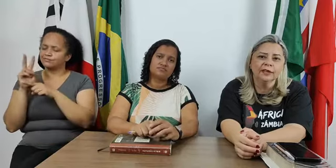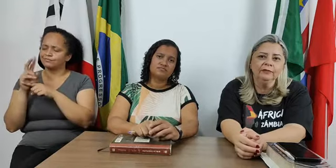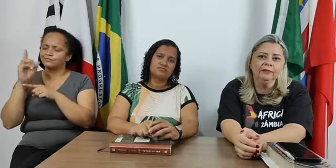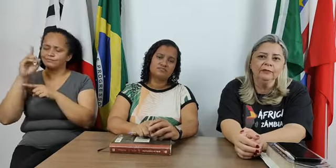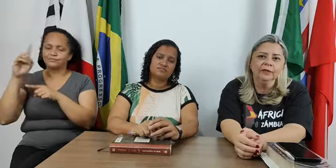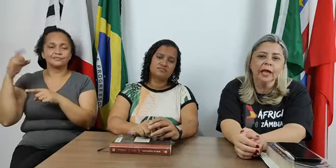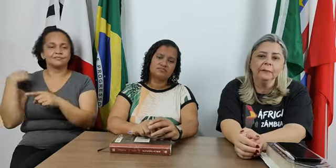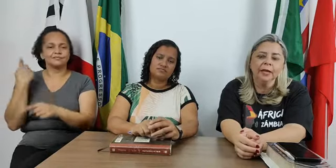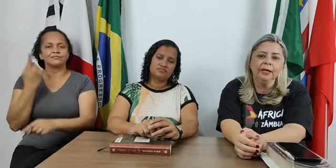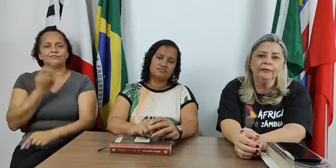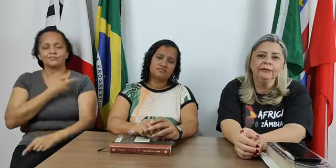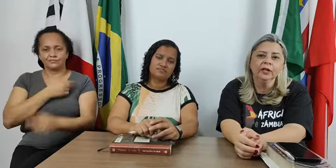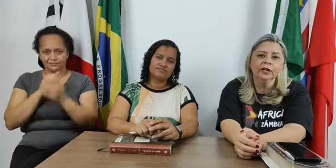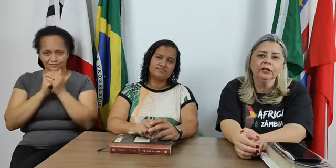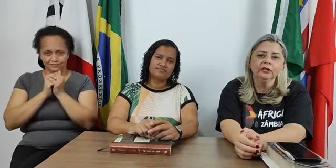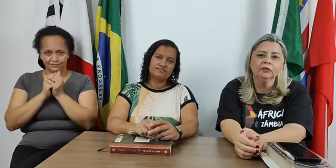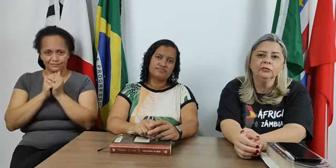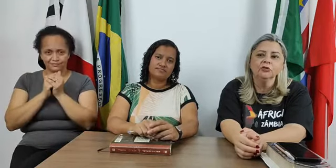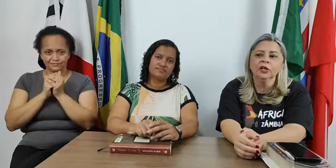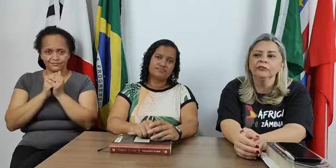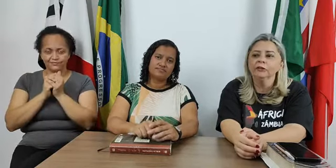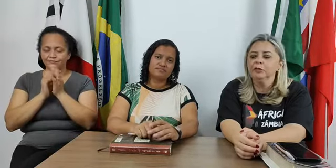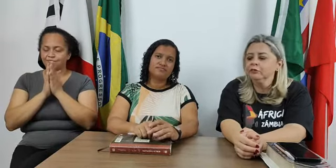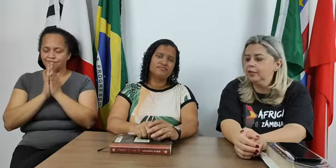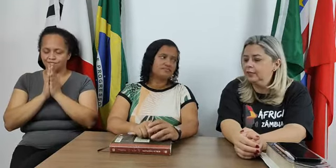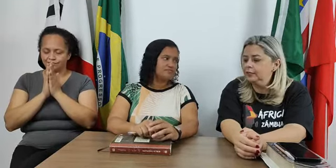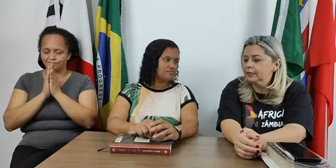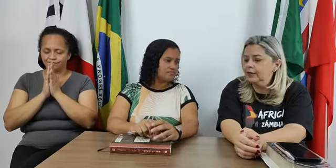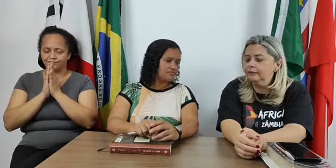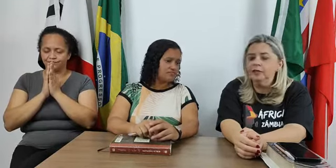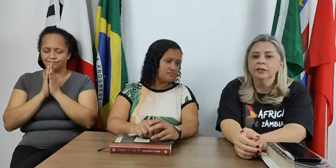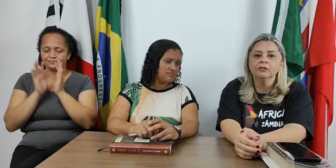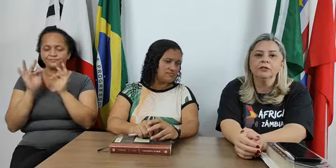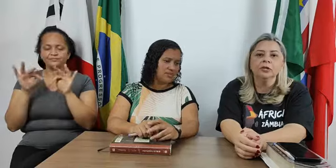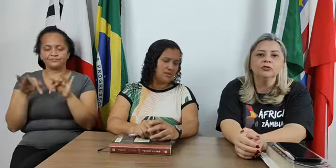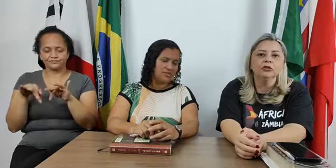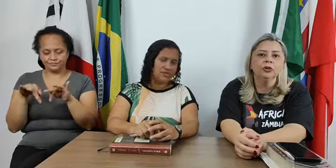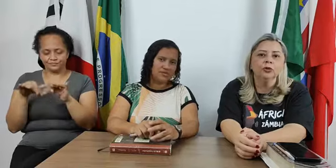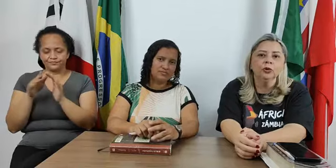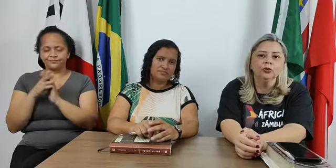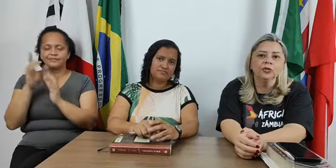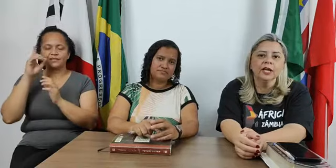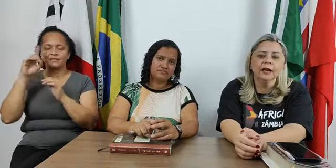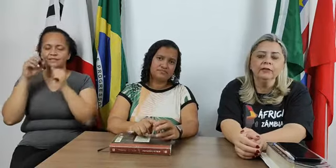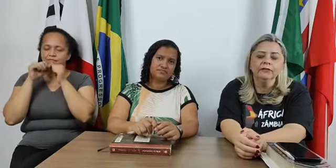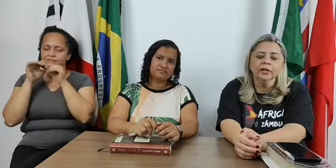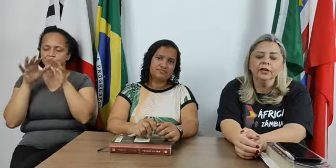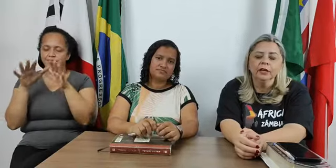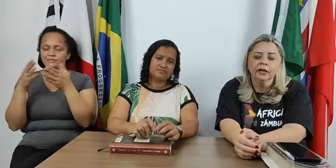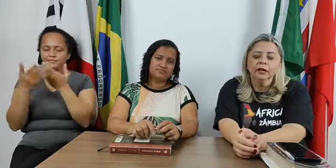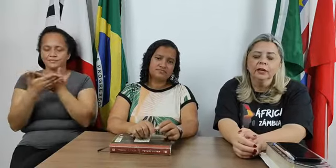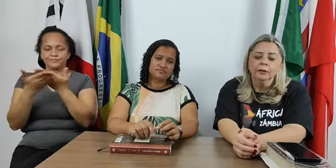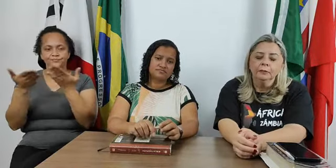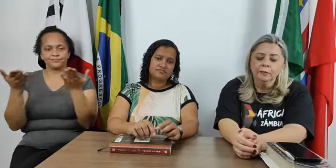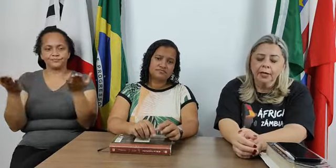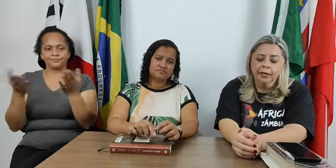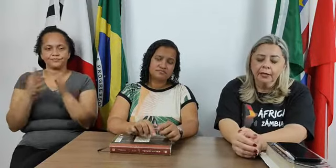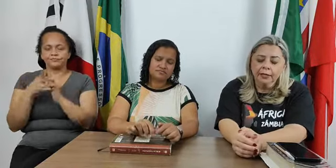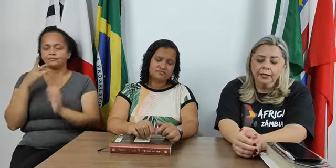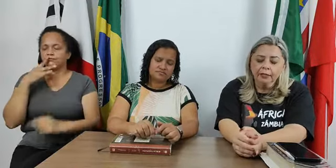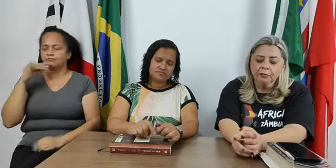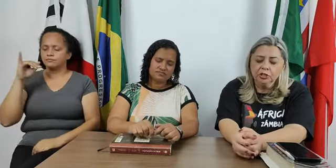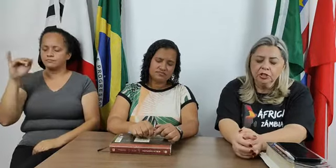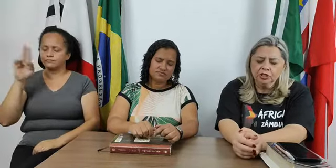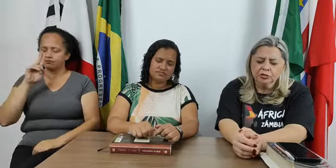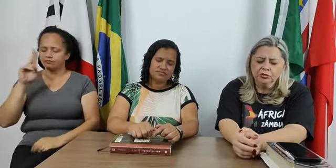nós, né? Amém? Então vamos orar, Fabinho, finalizar. Deus abençoe todos, tá?